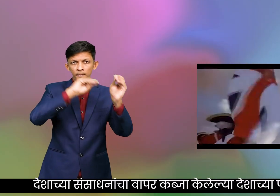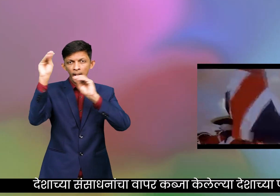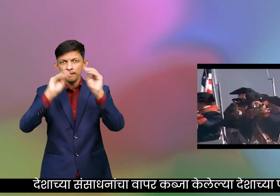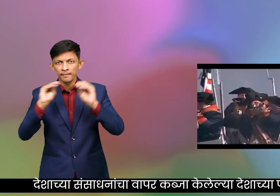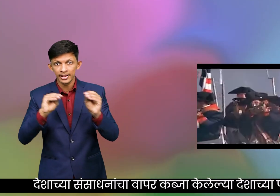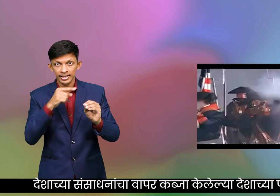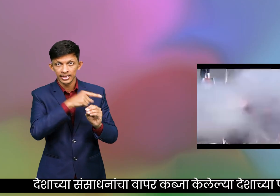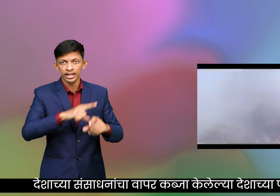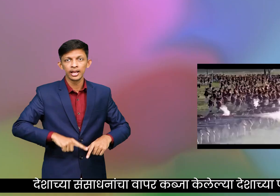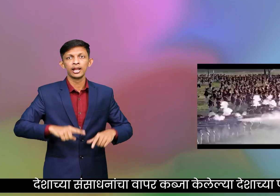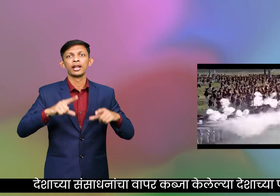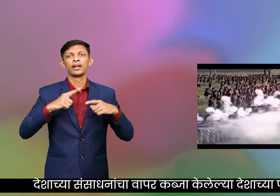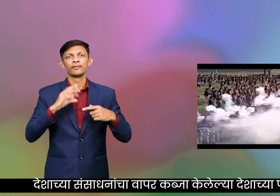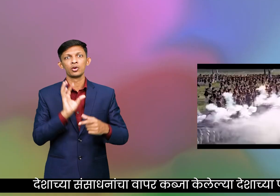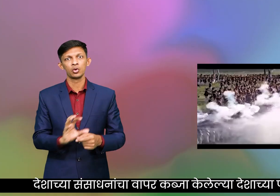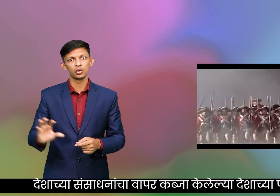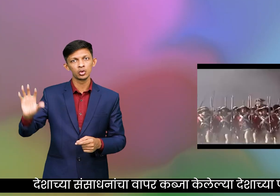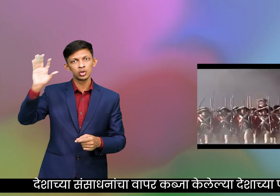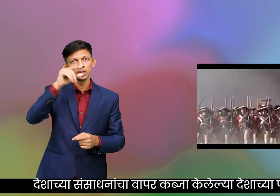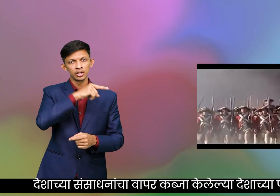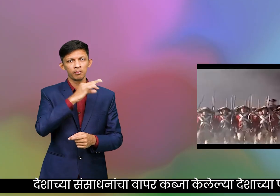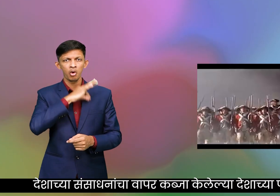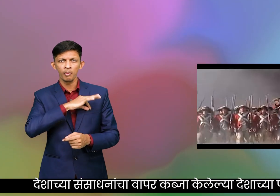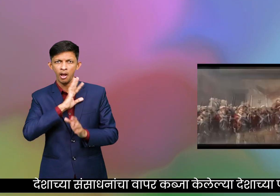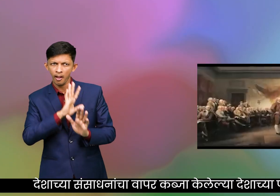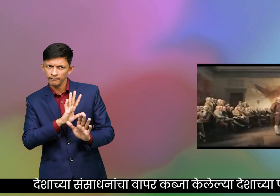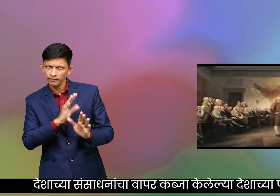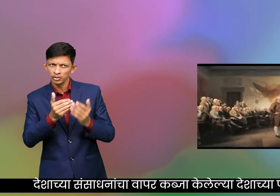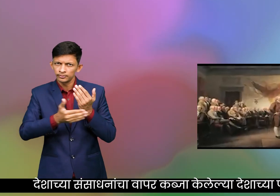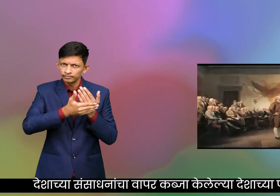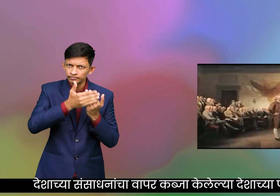देशाच्या संसाधनांचा वापर कब्जा केलेल्या देशाच्या फायद्यासाठी करतो.